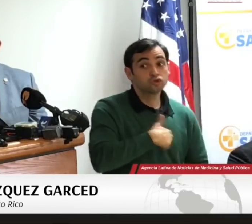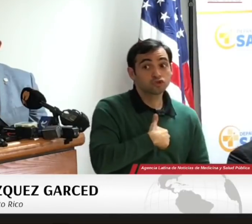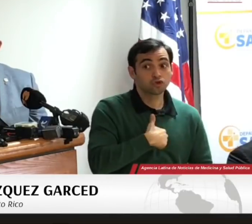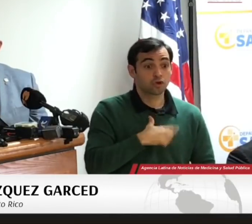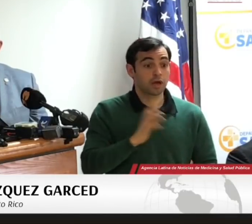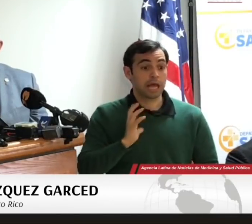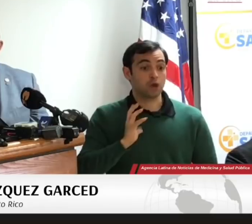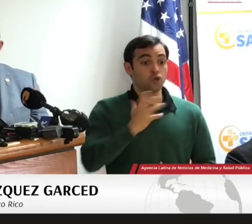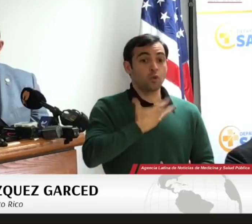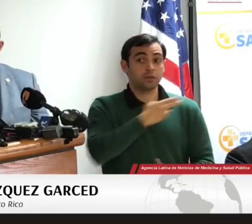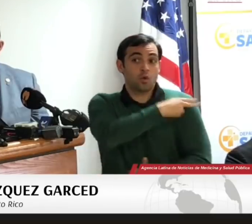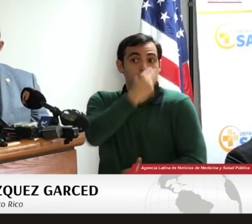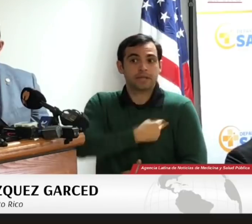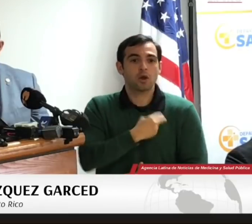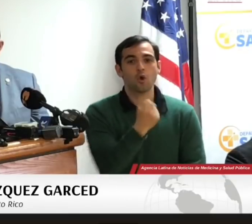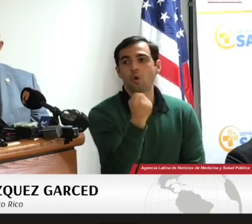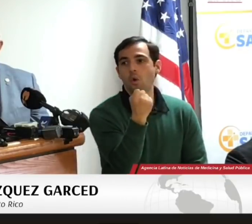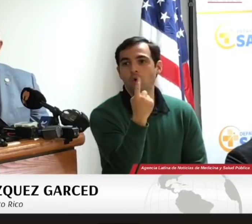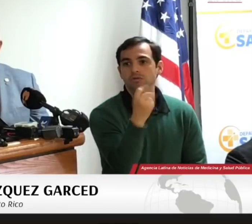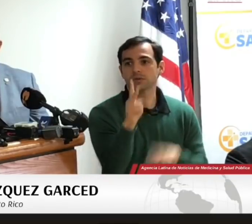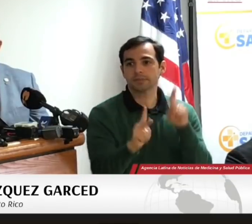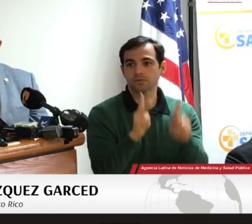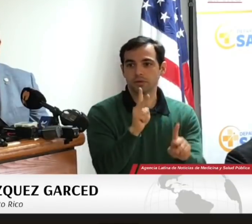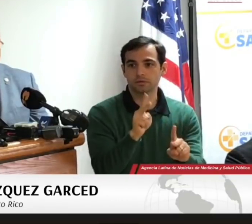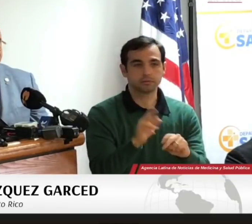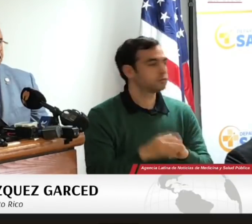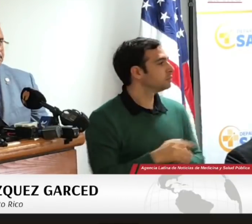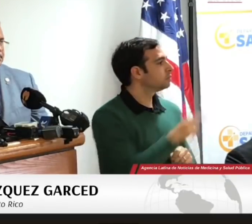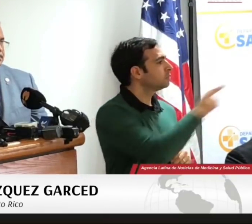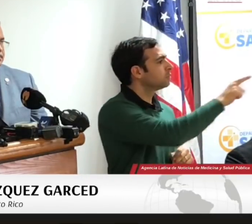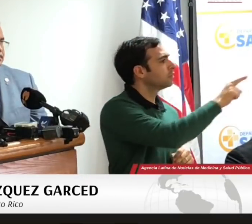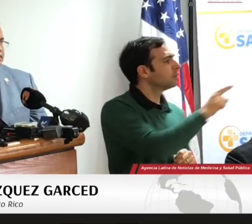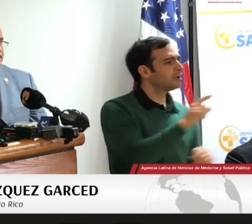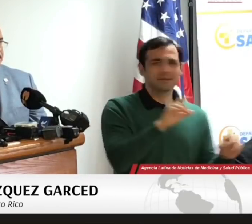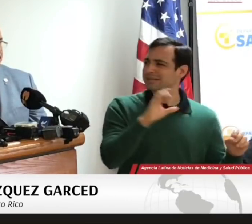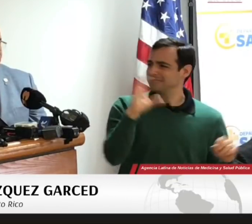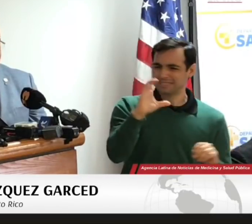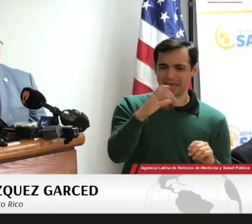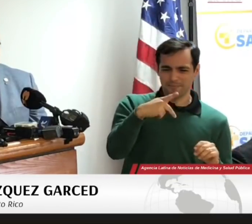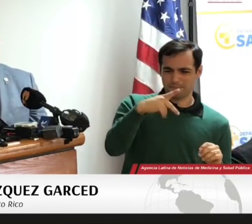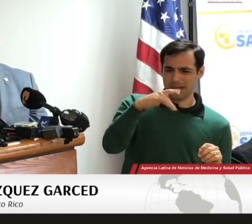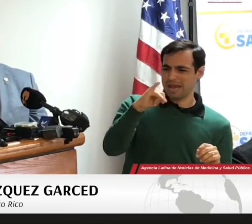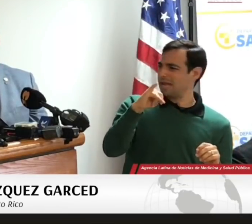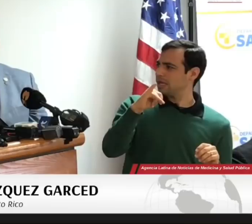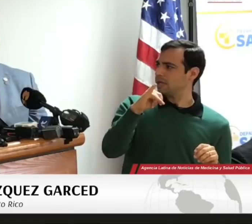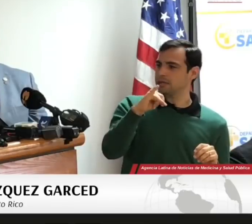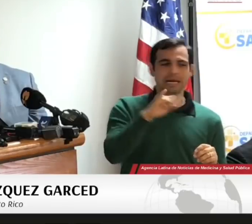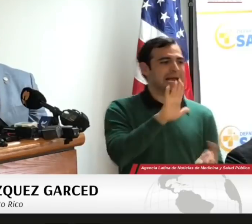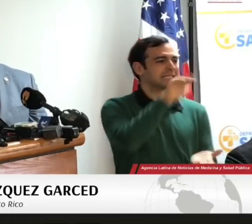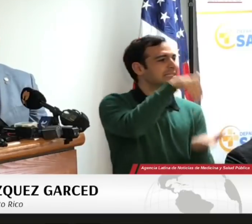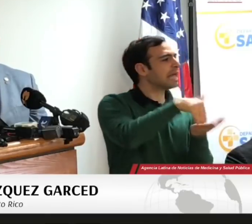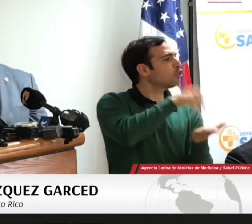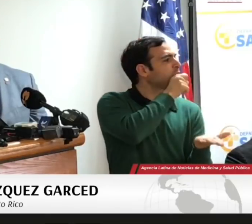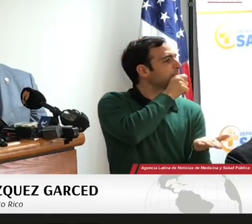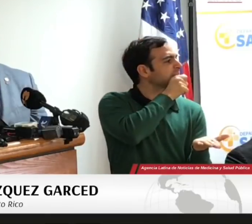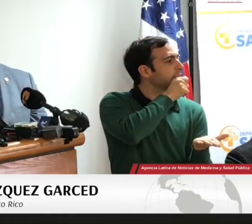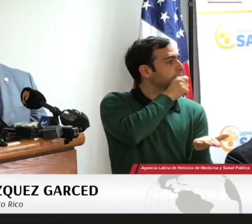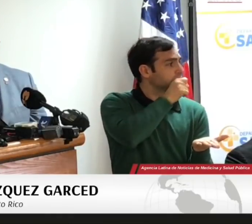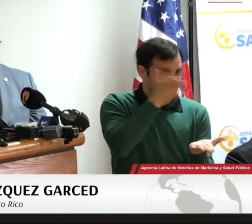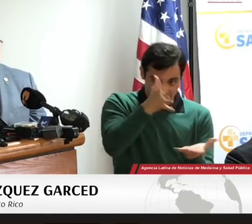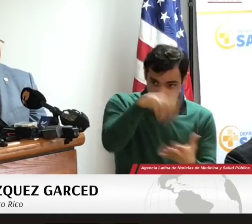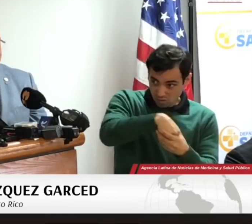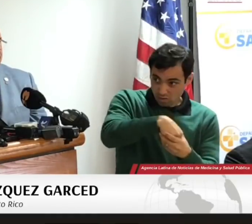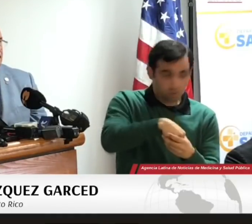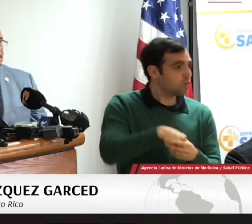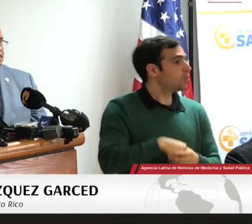nuestras instituciones 11 casos. Acá están los del CPI, perdón, los del centro de prensa. No. No están